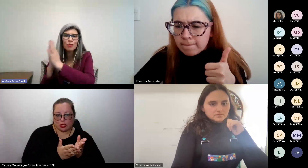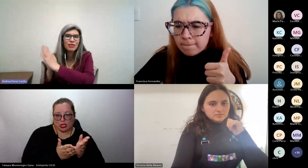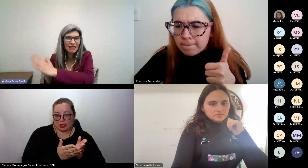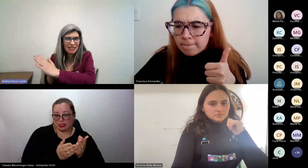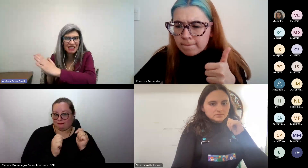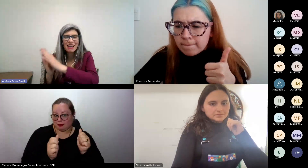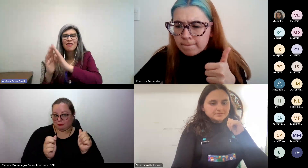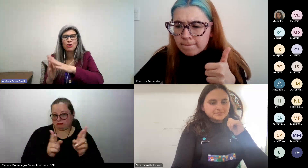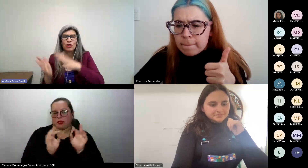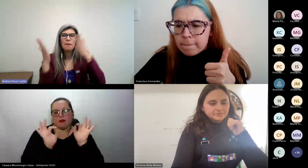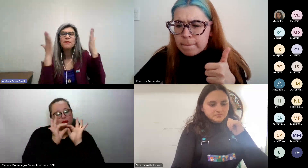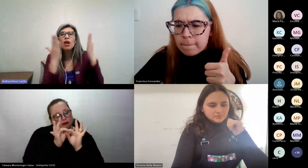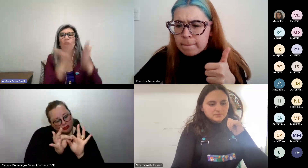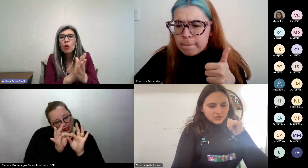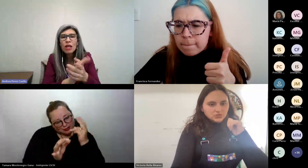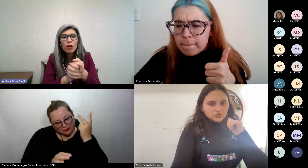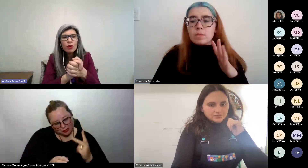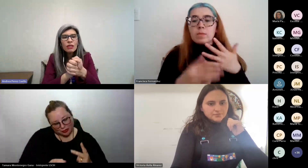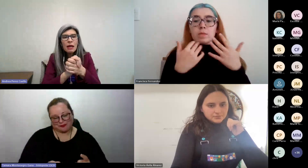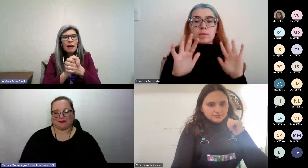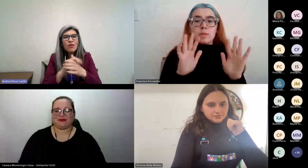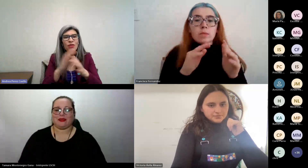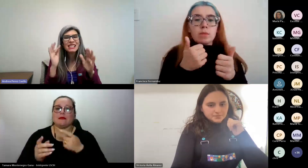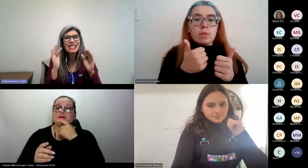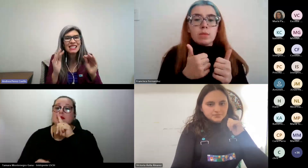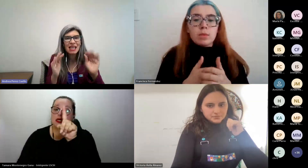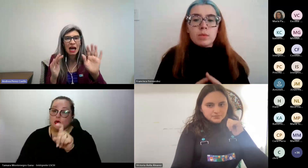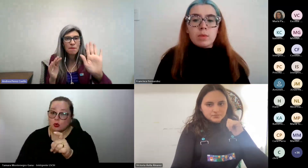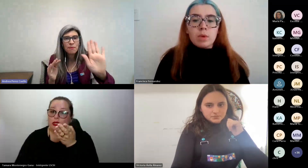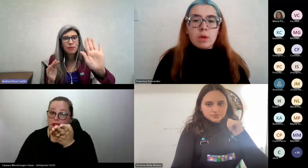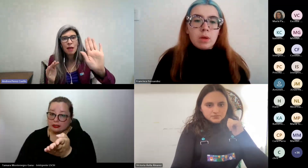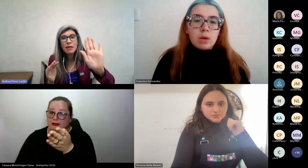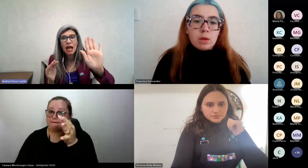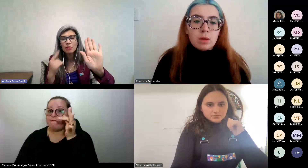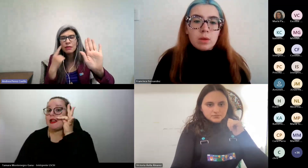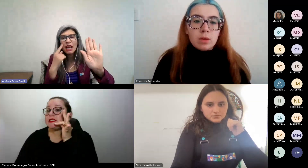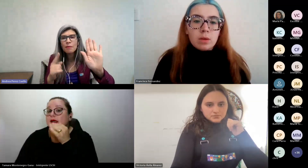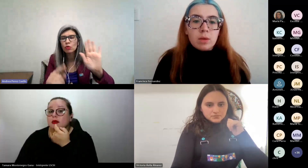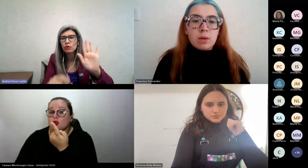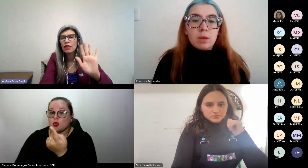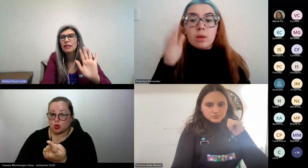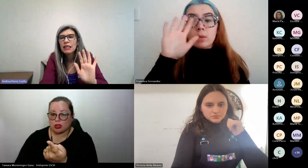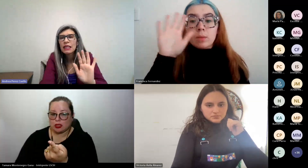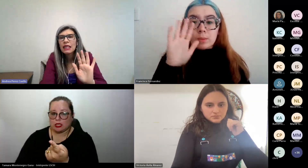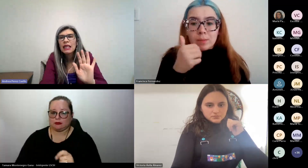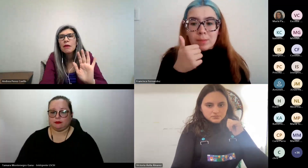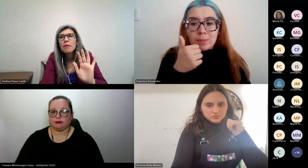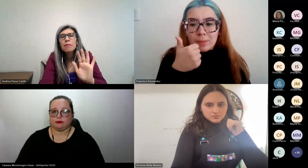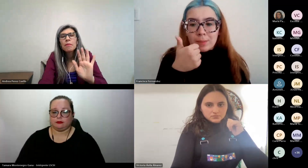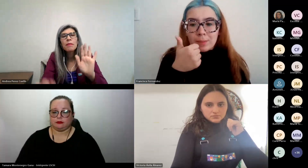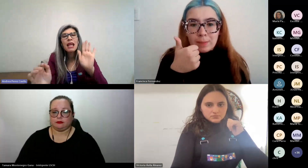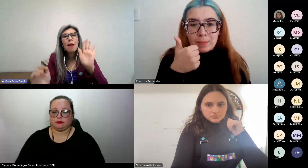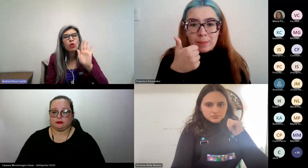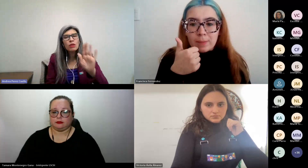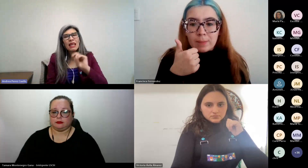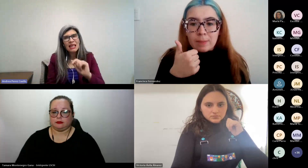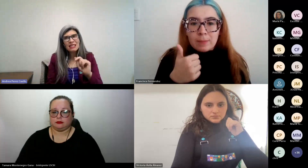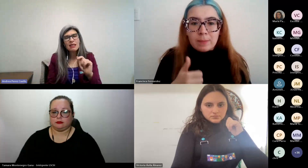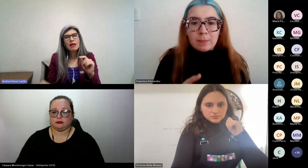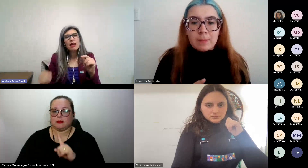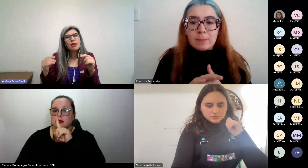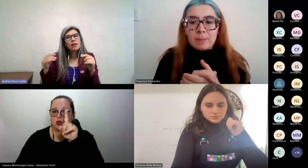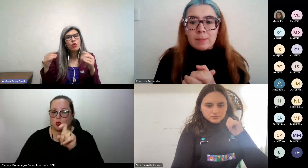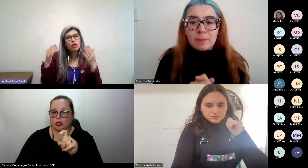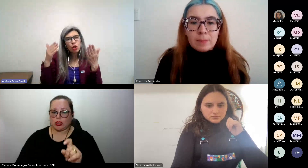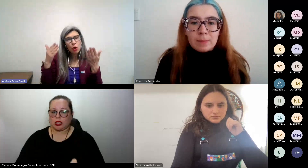resumen, ¿cierto? Muchas gracias, Victoria. Una pregunta para Francisca. Mira la pregunta. La pregunta